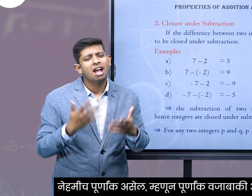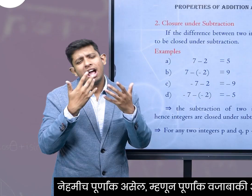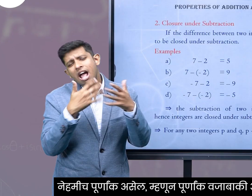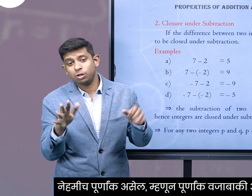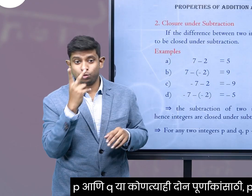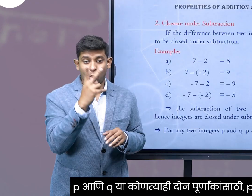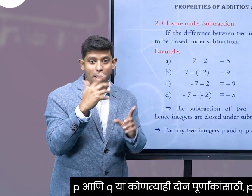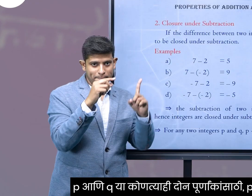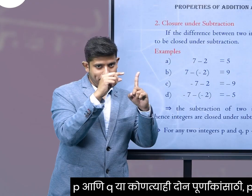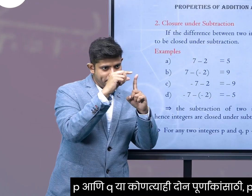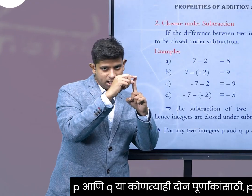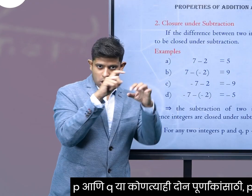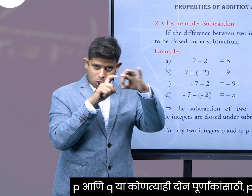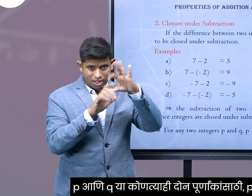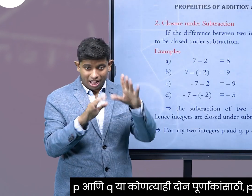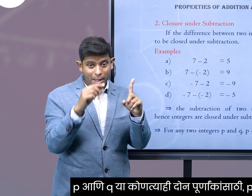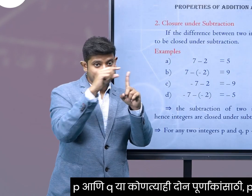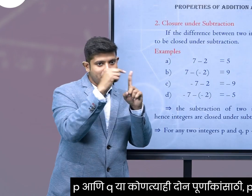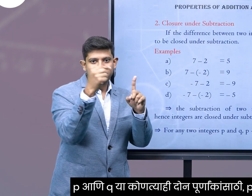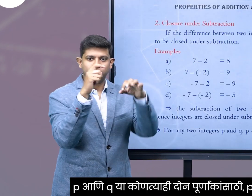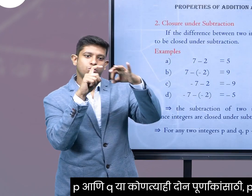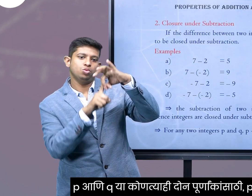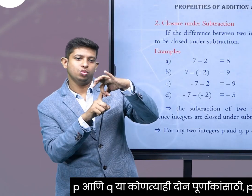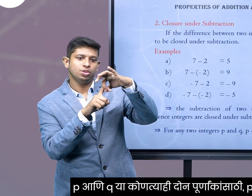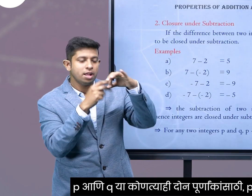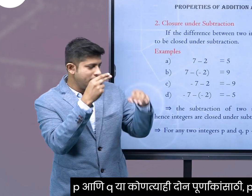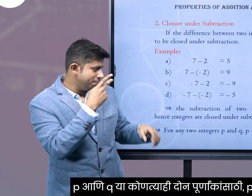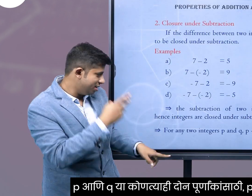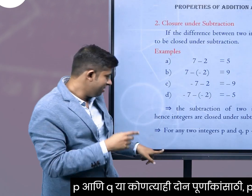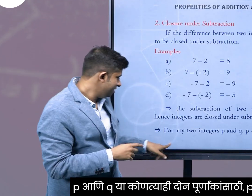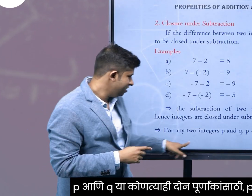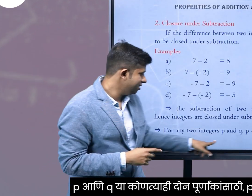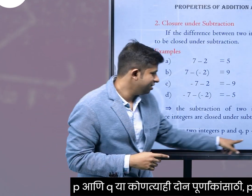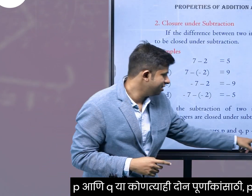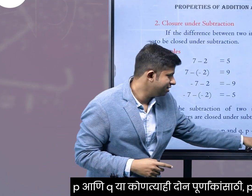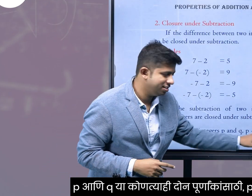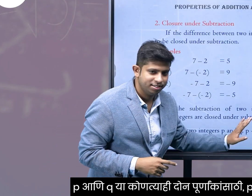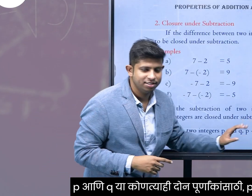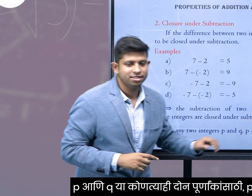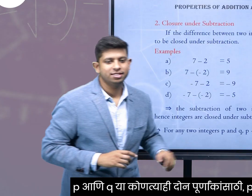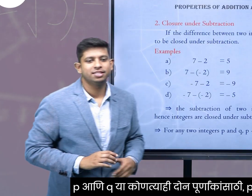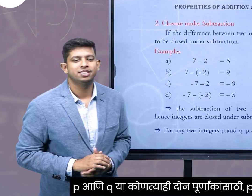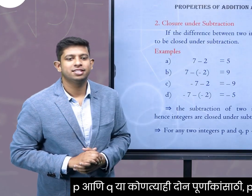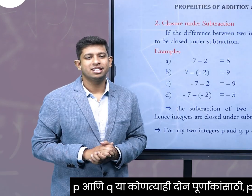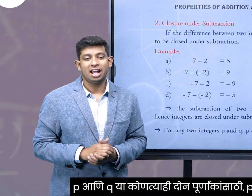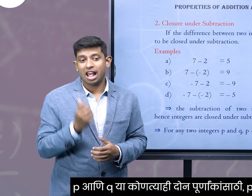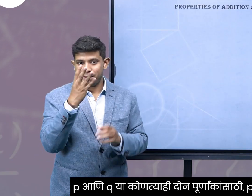जातात. P आणि Q या कोणत्याही दोन पूर्णांकासाठी P - Q हा पूर्णांक आहे.